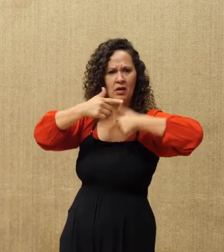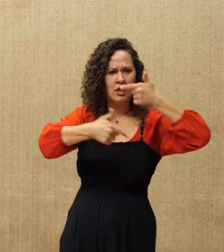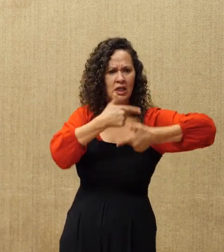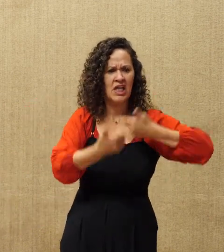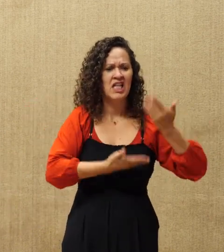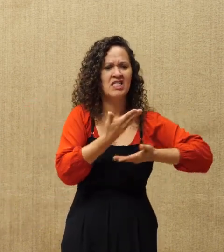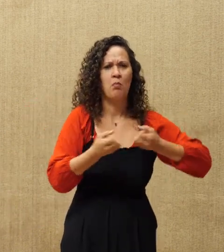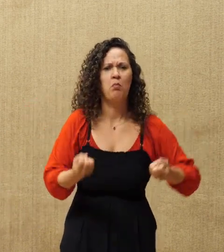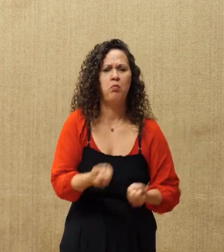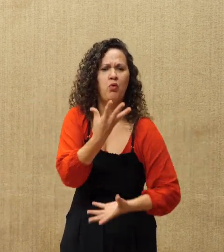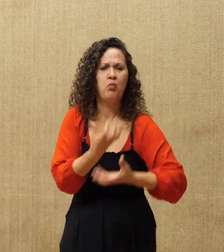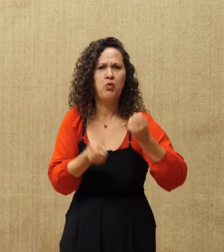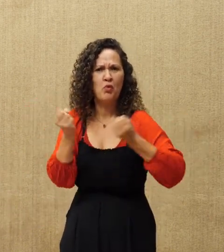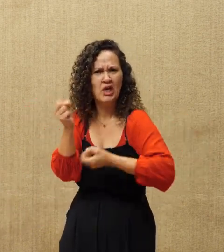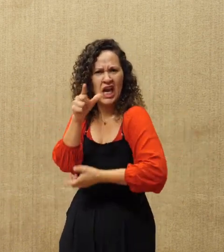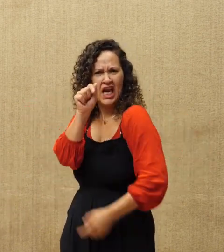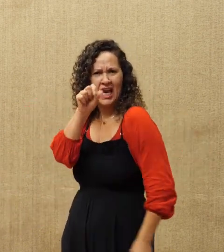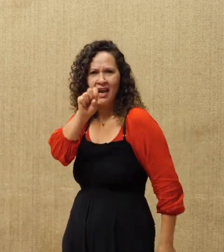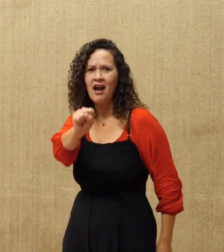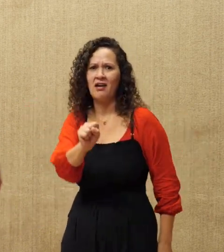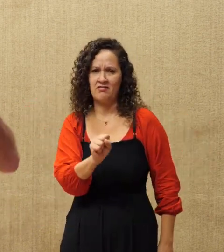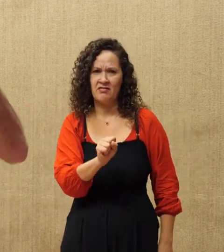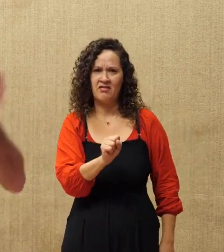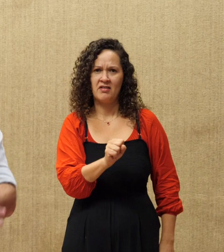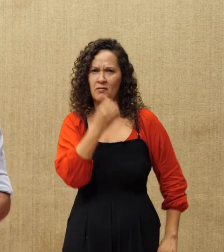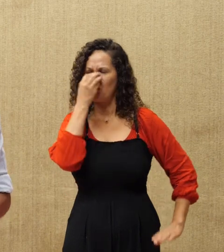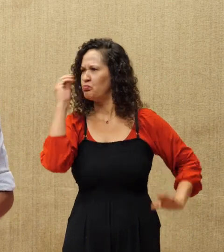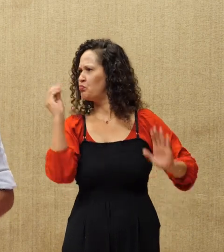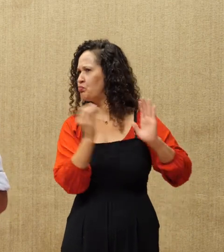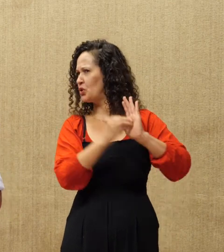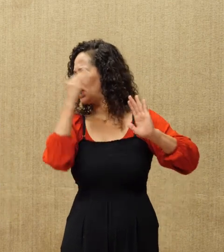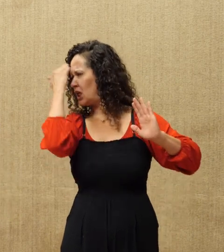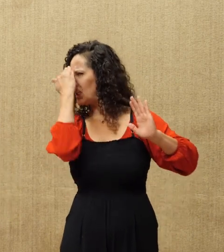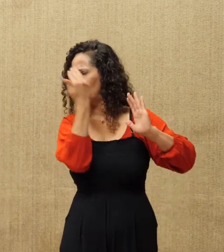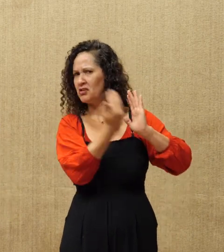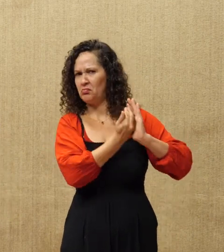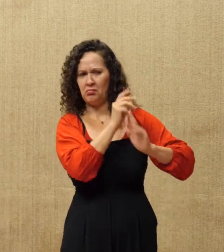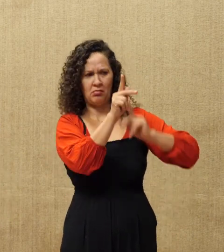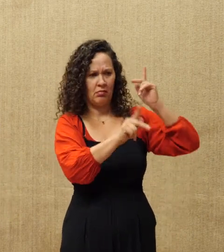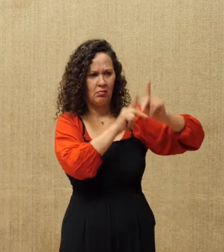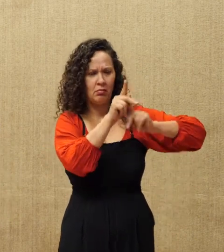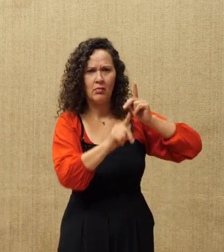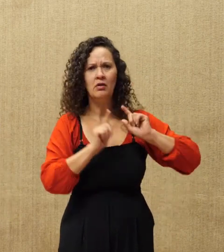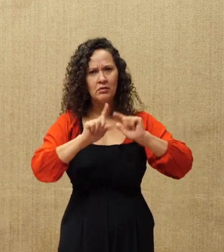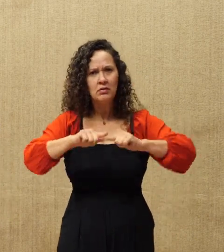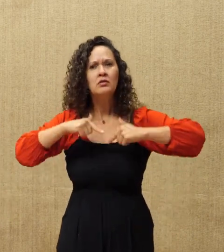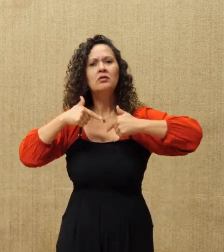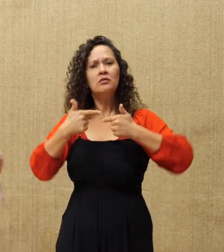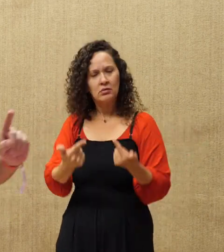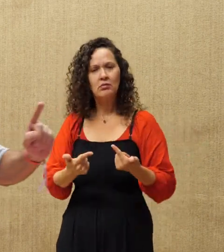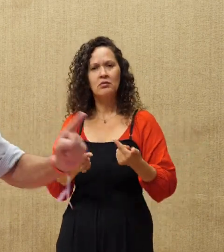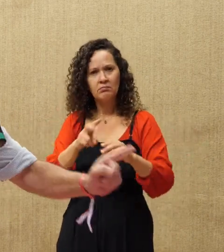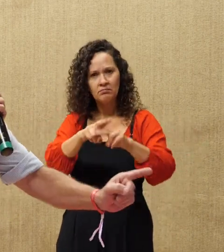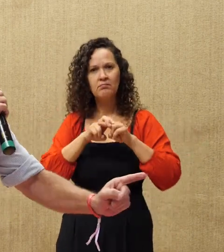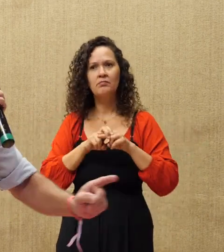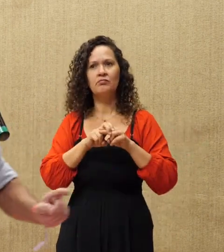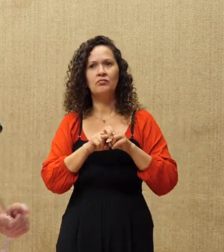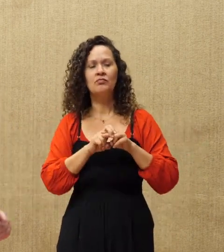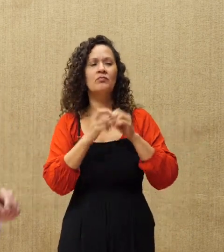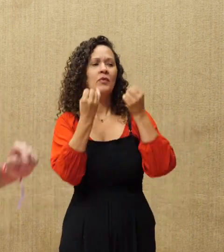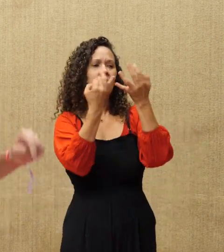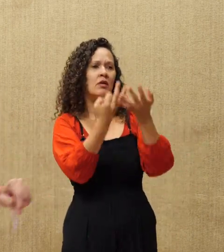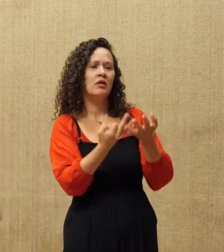com bomba e gás lacrimogênio, um desrespeito imenso, né, ao povo que luta e que, portanto,